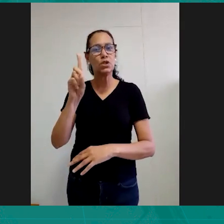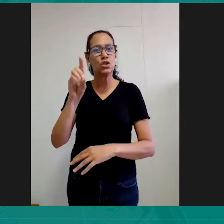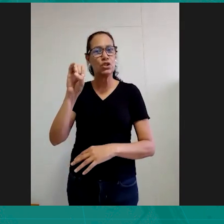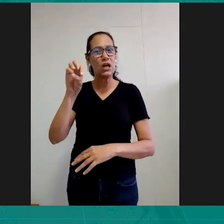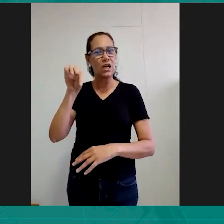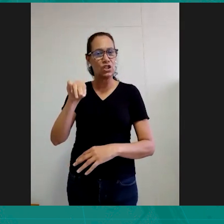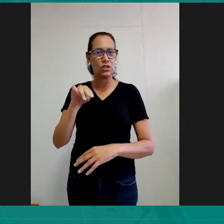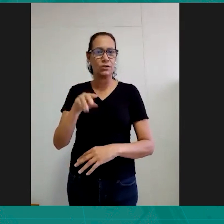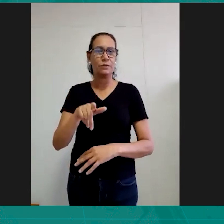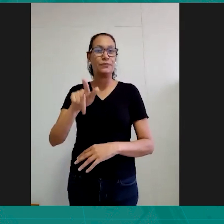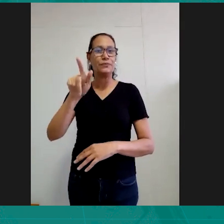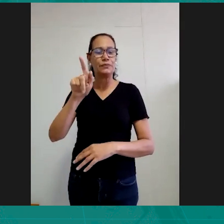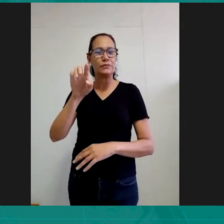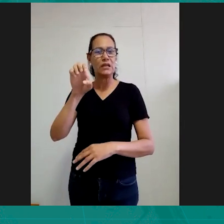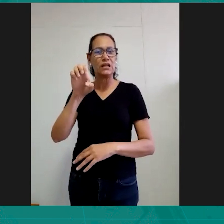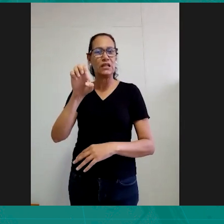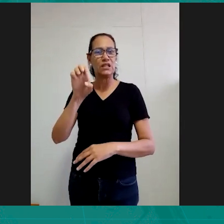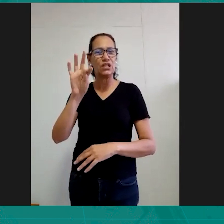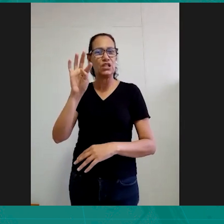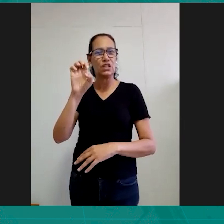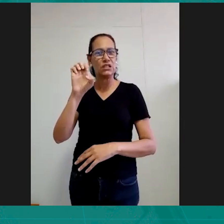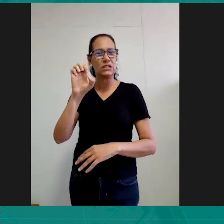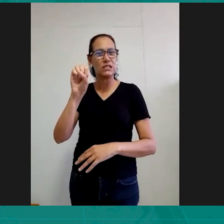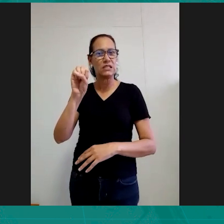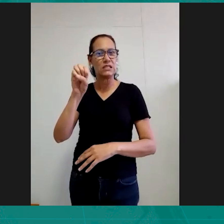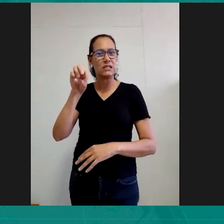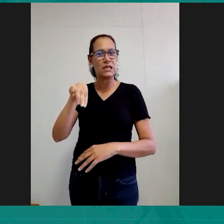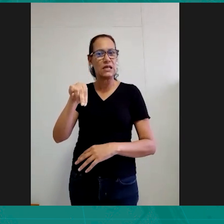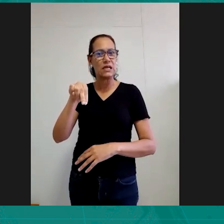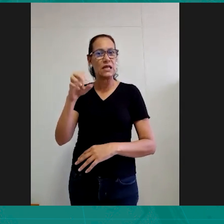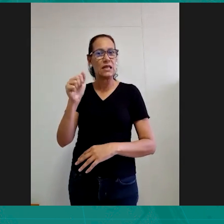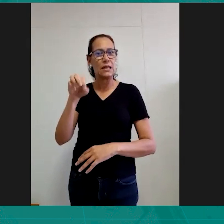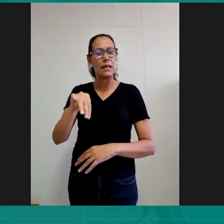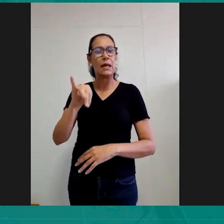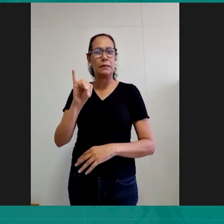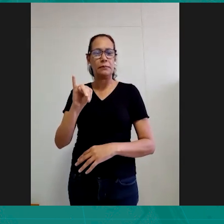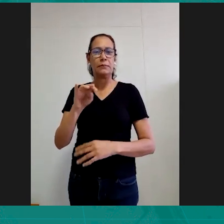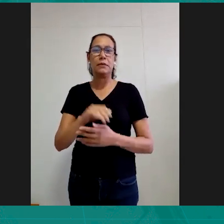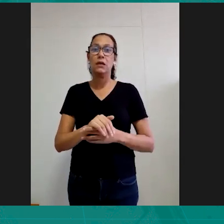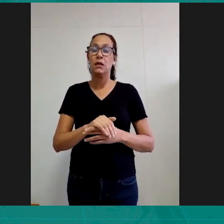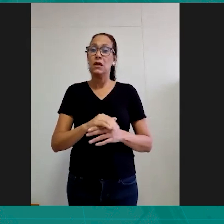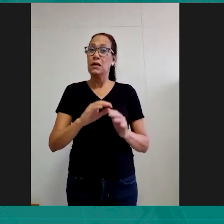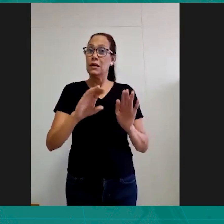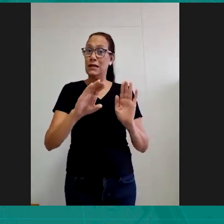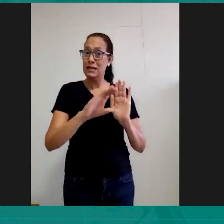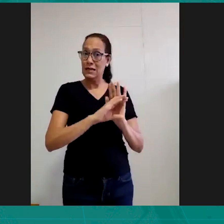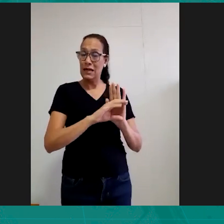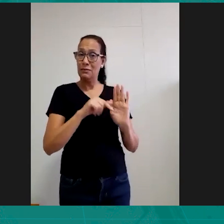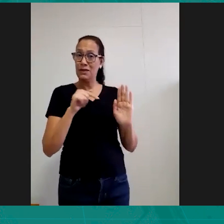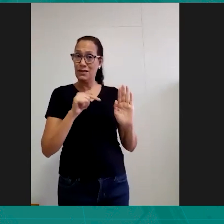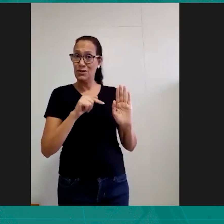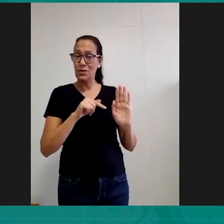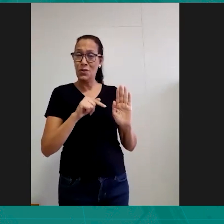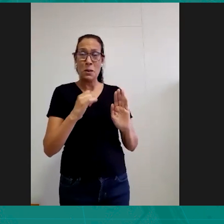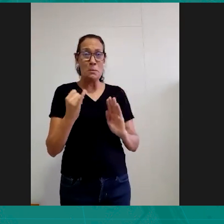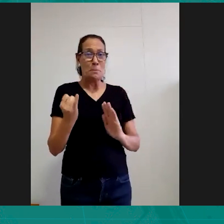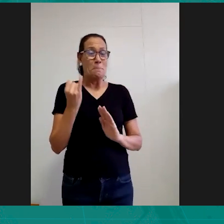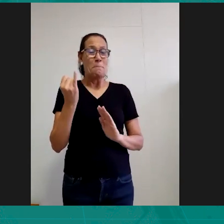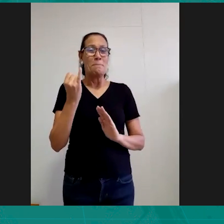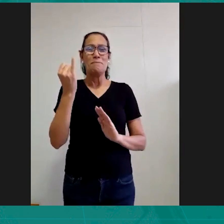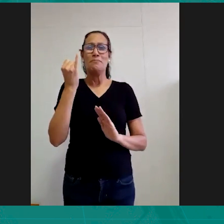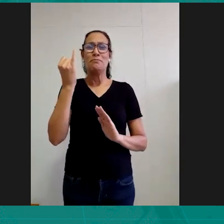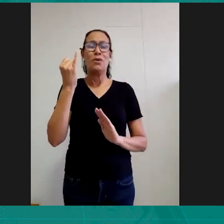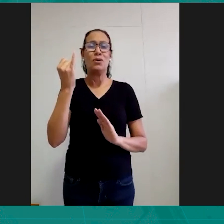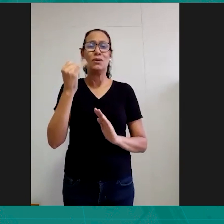capítulo muito importante da Bíblia. Sem esse capítulo nós não entenderíamos, irmãos, toda a